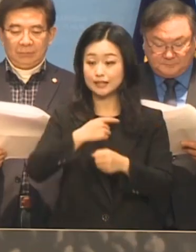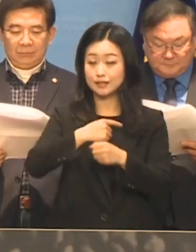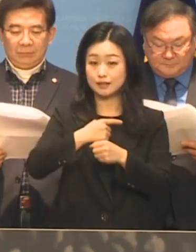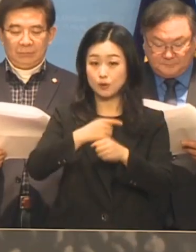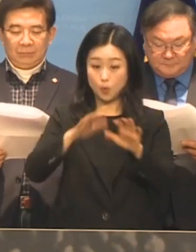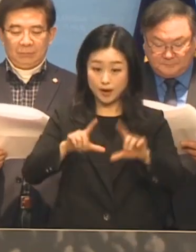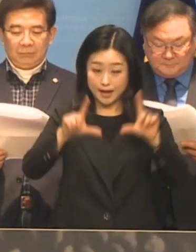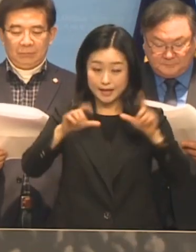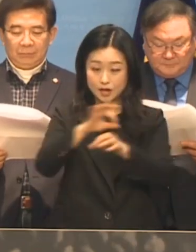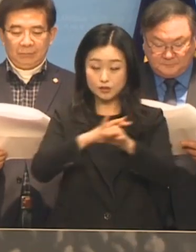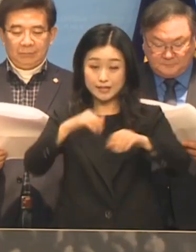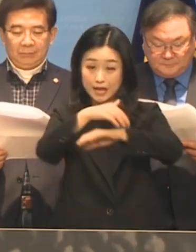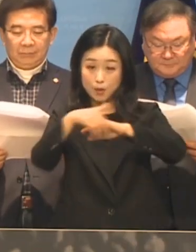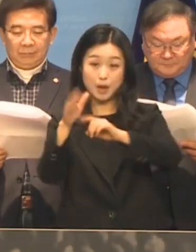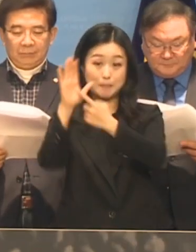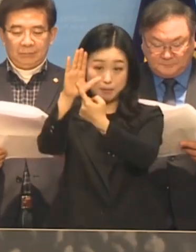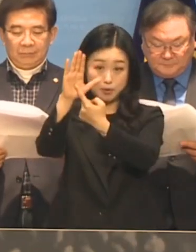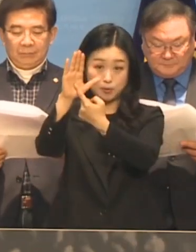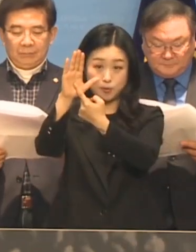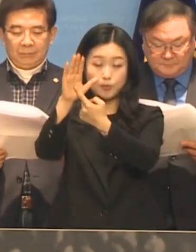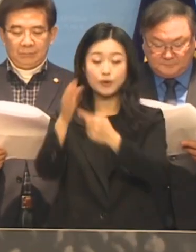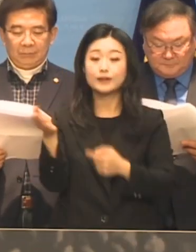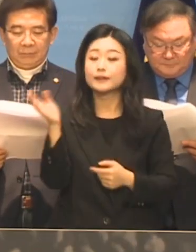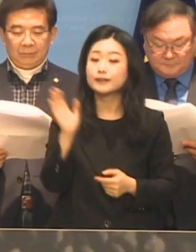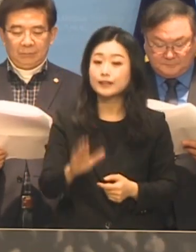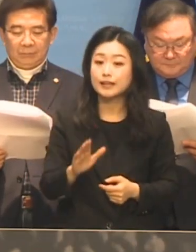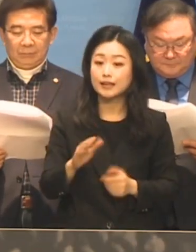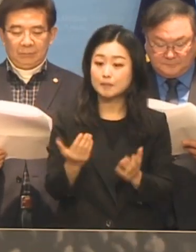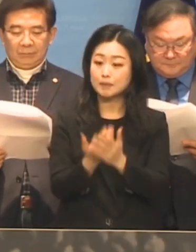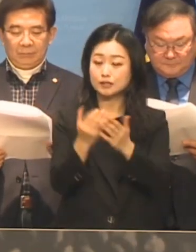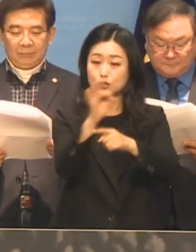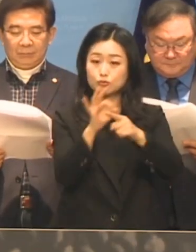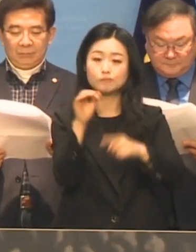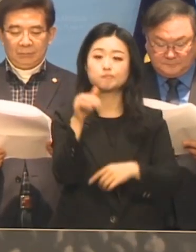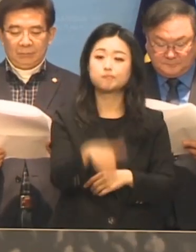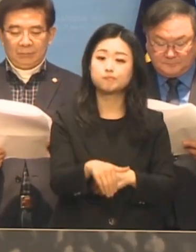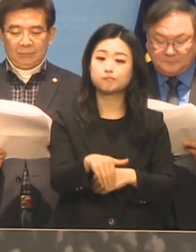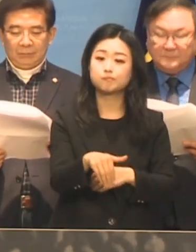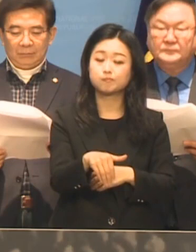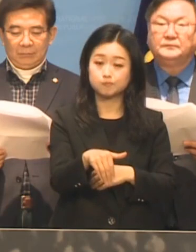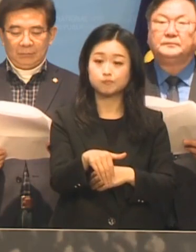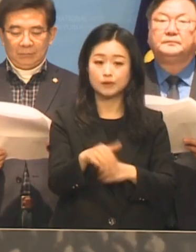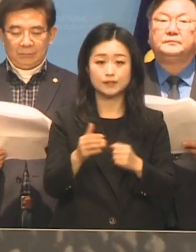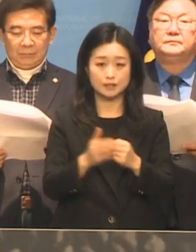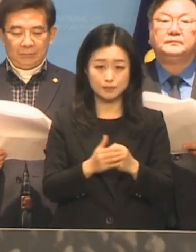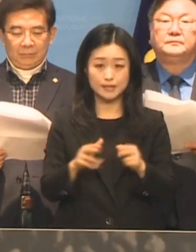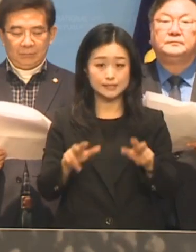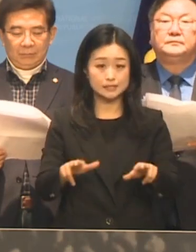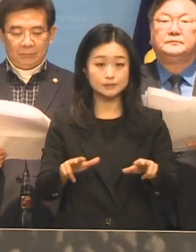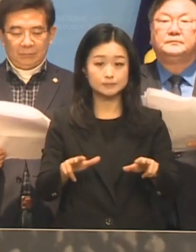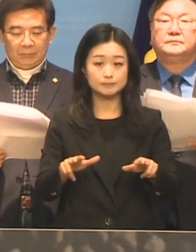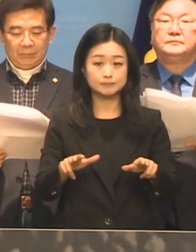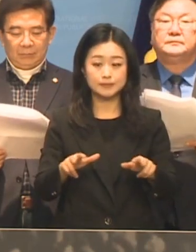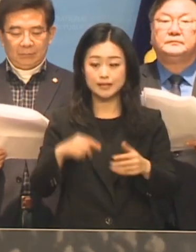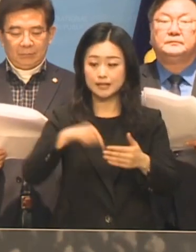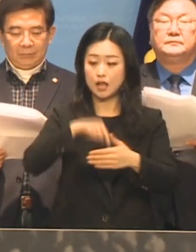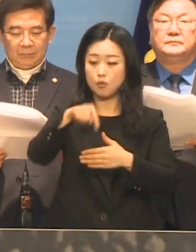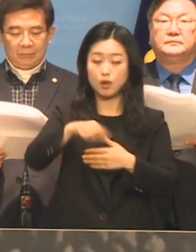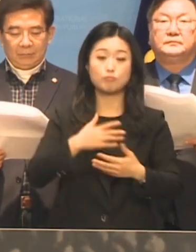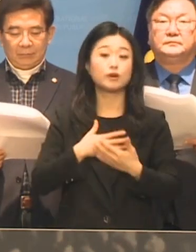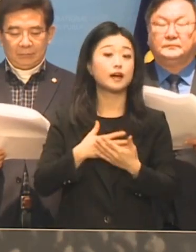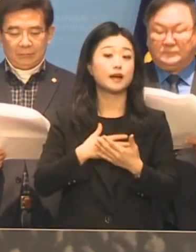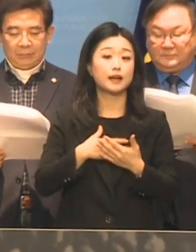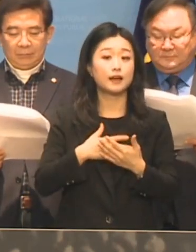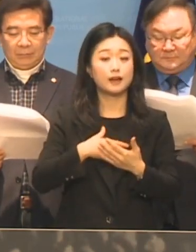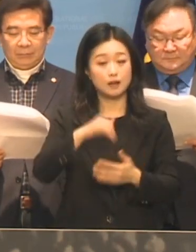경제정책 방향을 발표했습니다. 그러나 성장률 침체와 하방 위험이 커진 상황에서 대내외